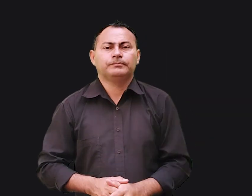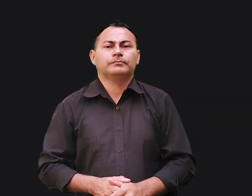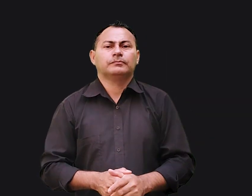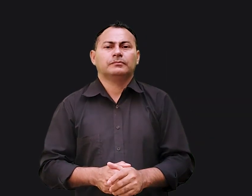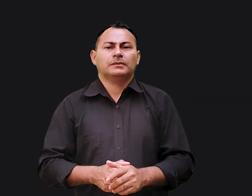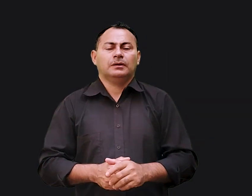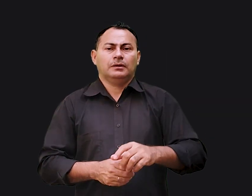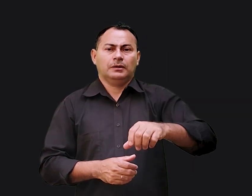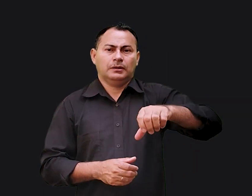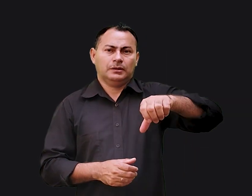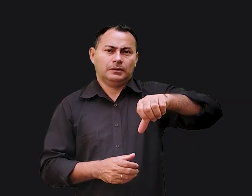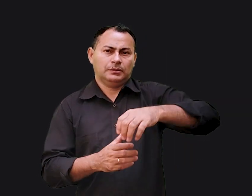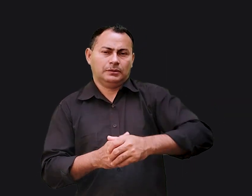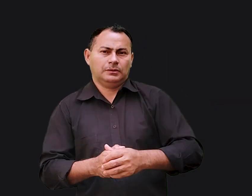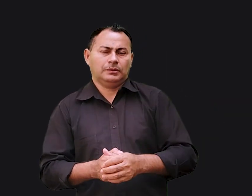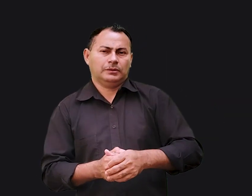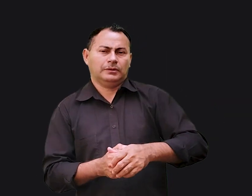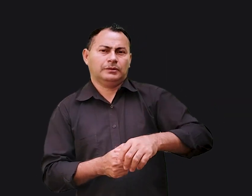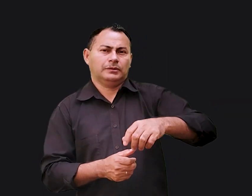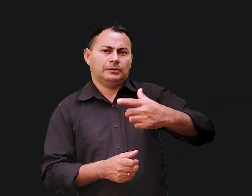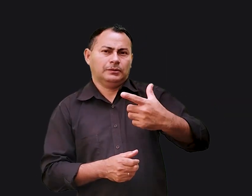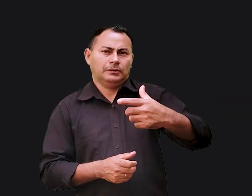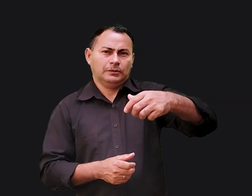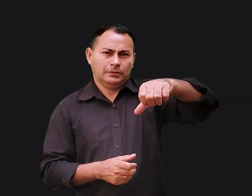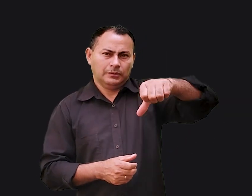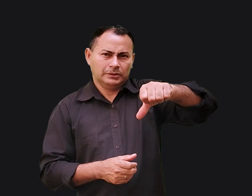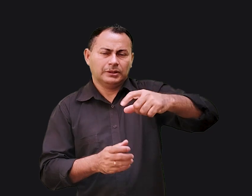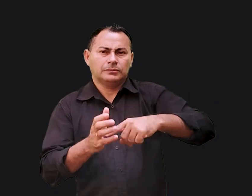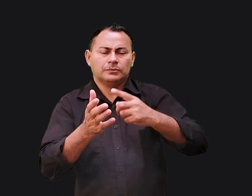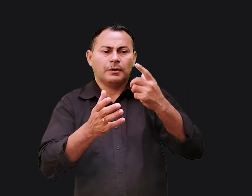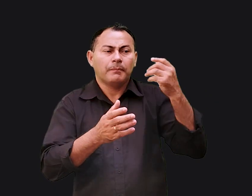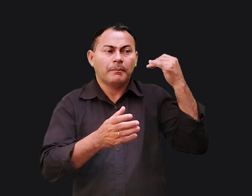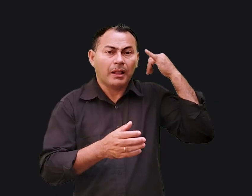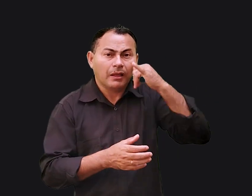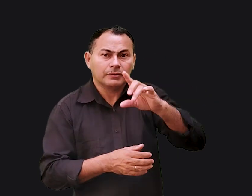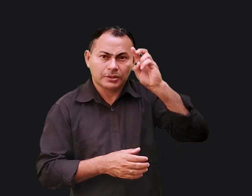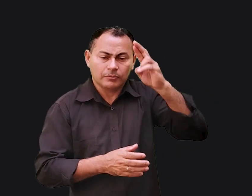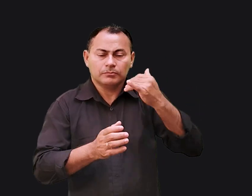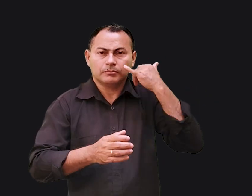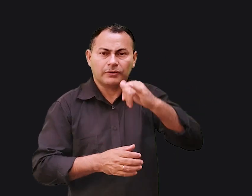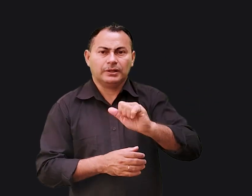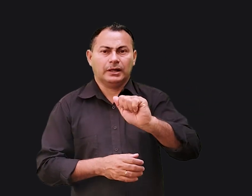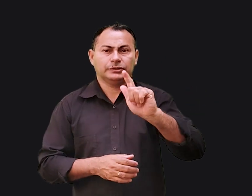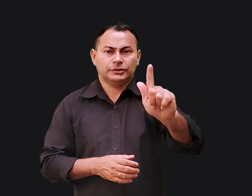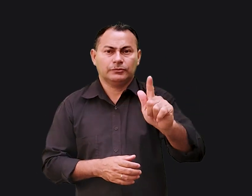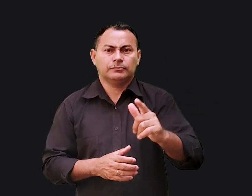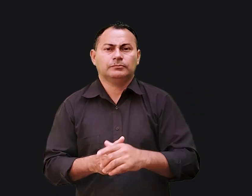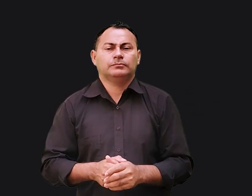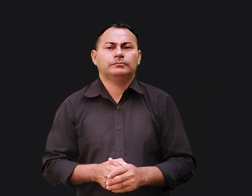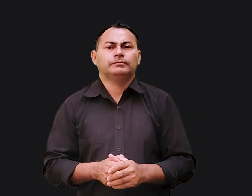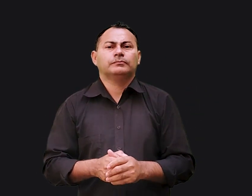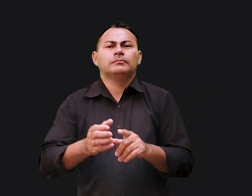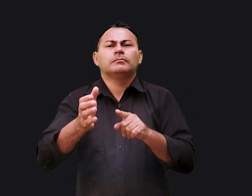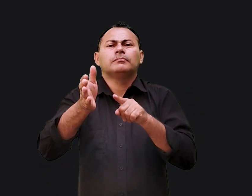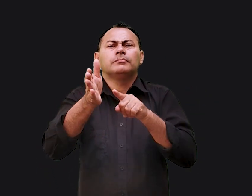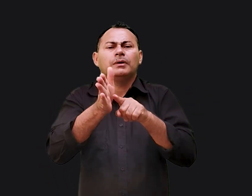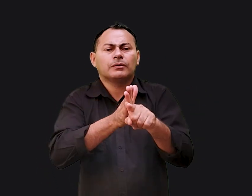No 21º dia do 7º mês, veio a palavra do Senhor por meio do profeta Ageu. Pergunte o